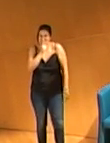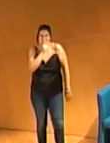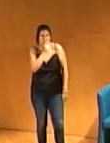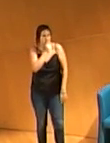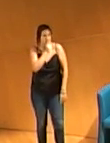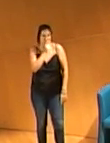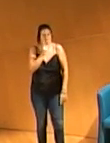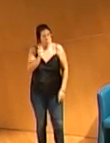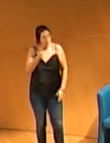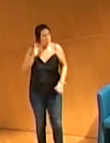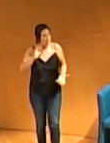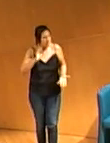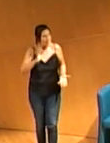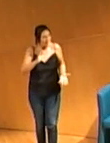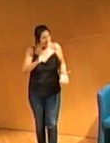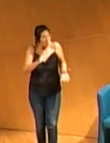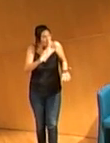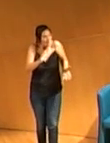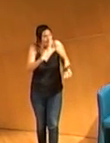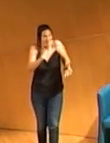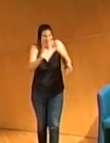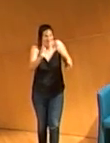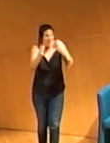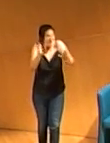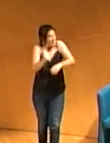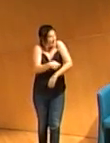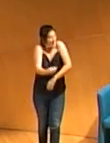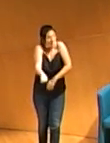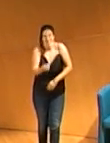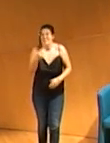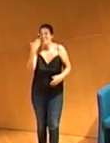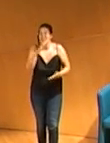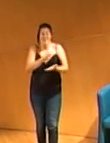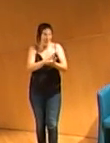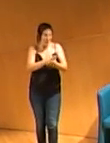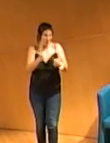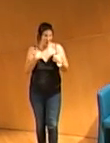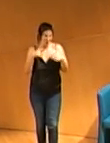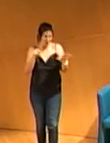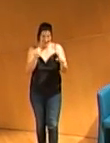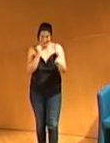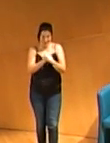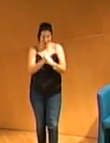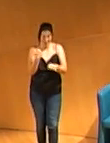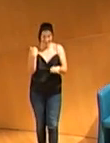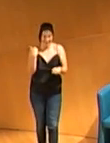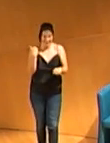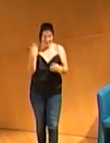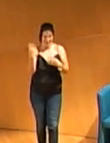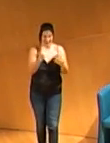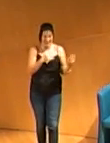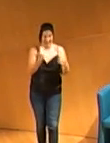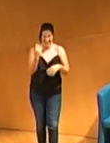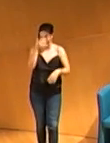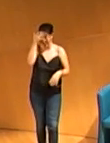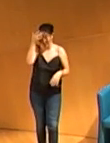Voilà. Mais, donc, vous voyez, moi, j'ai eu 70 ans cet été. Ça m'a fait un choc parce